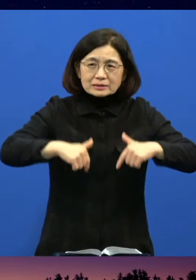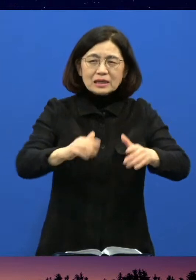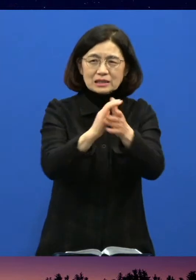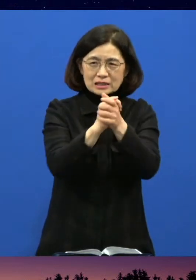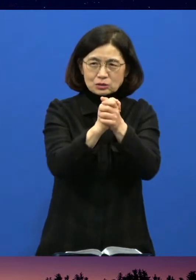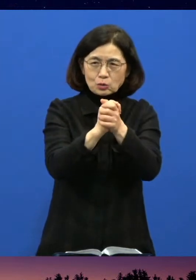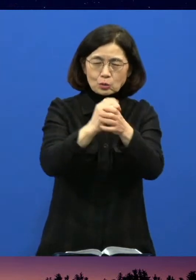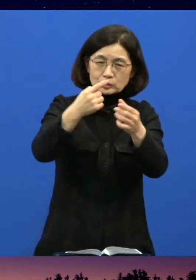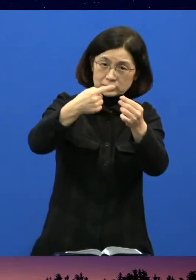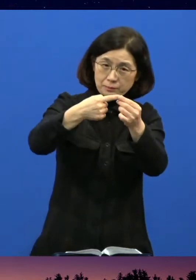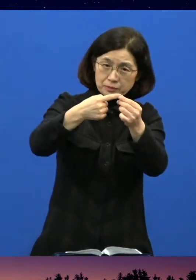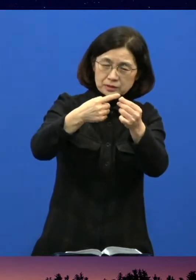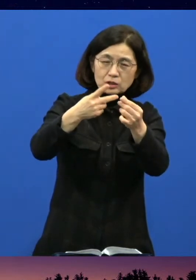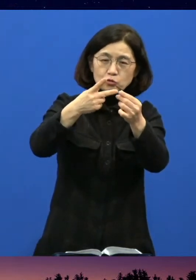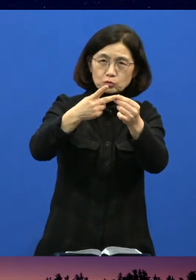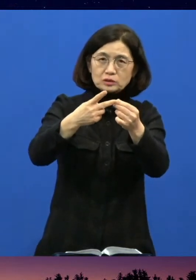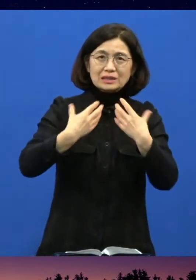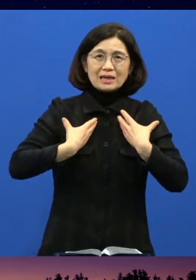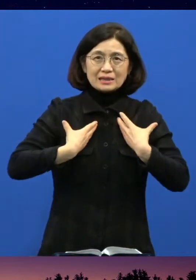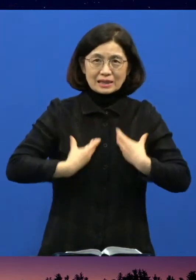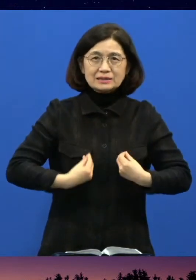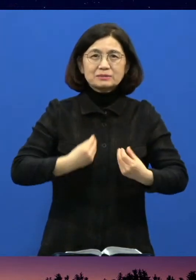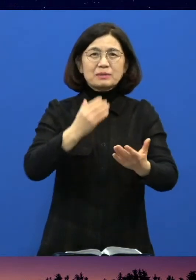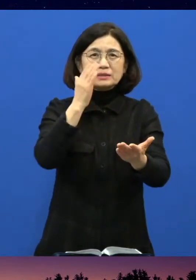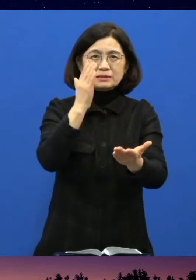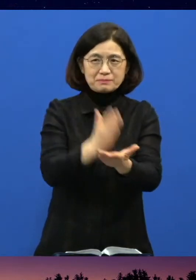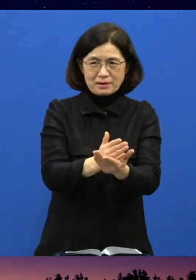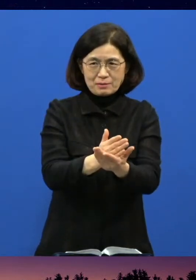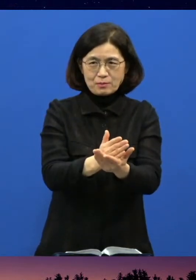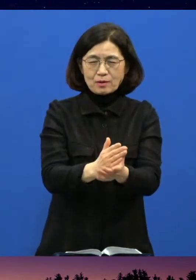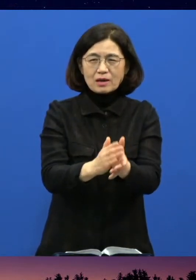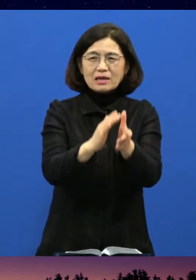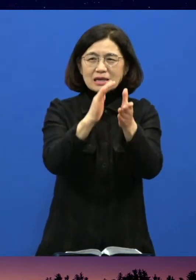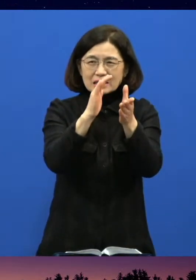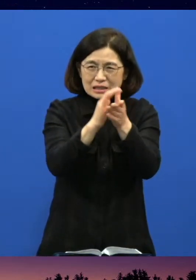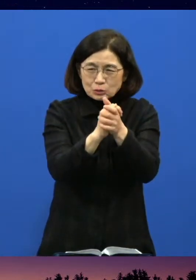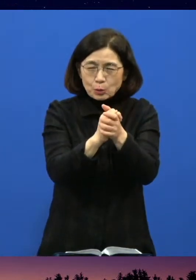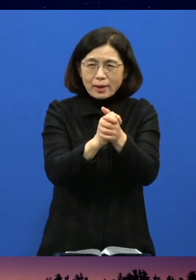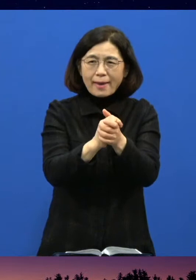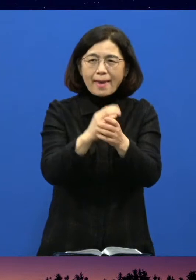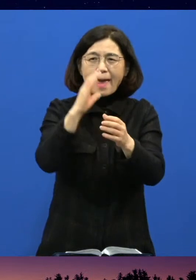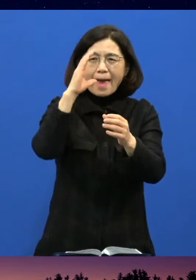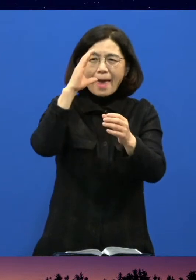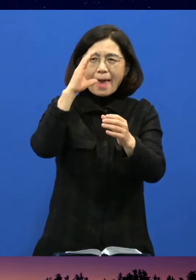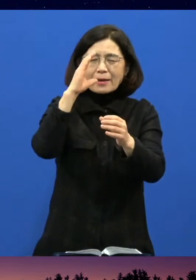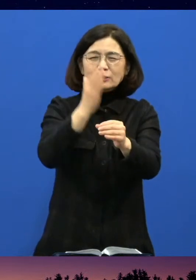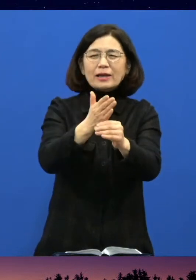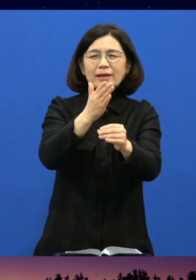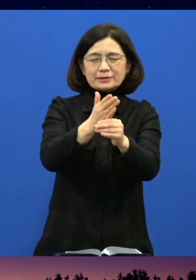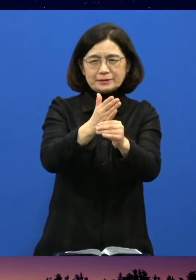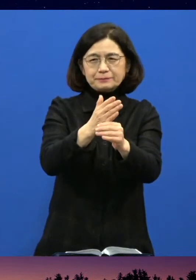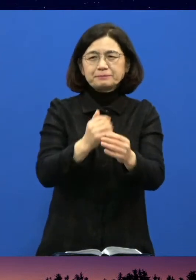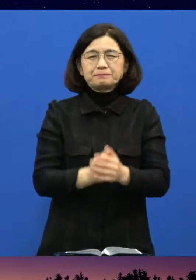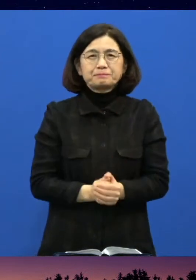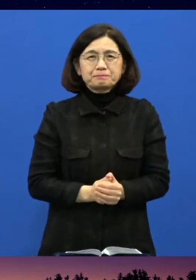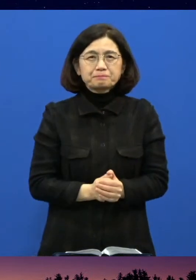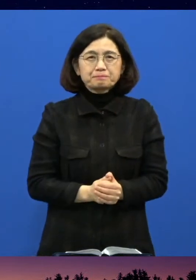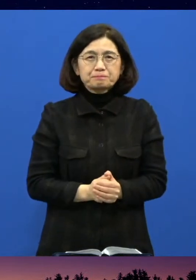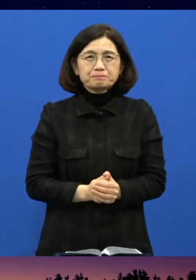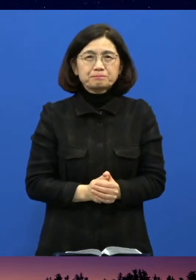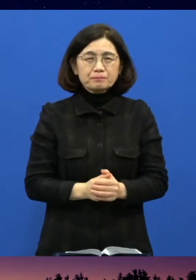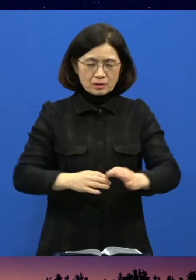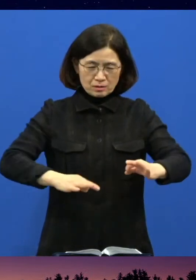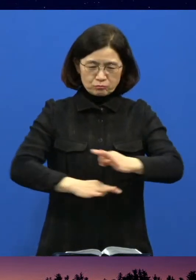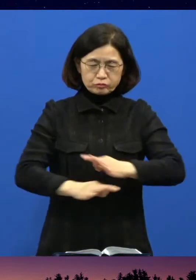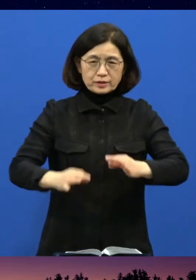낙심하지 말아야 할 것을. 이 기도의 핵심을 얘기하는 겁니다. 기도의 핵심. 자, 불의한 재판장이라도